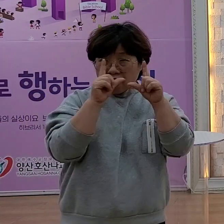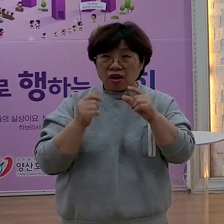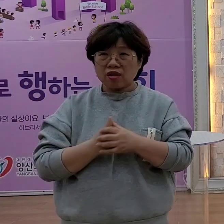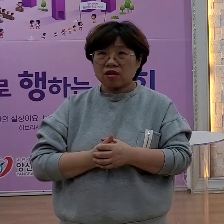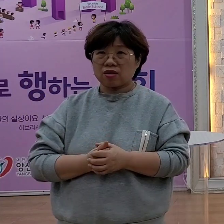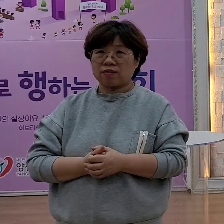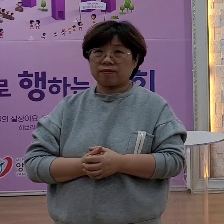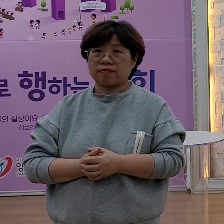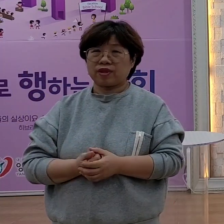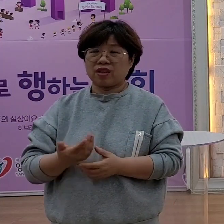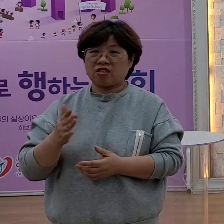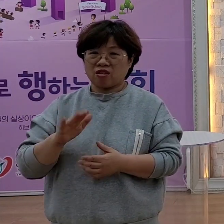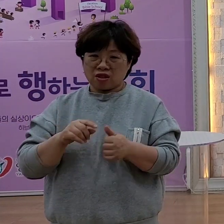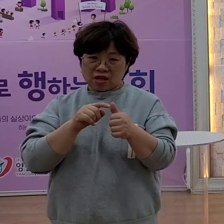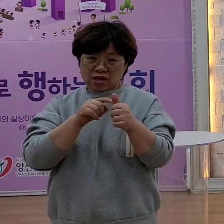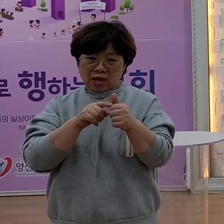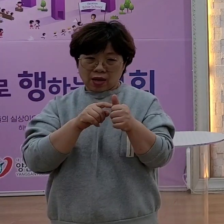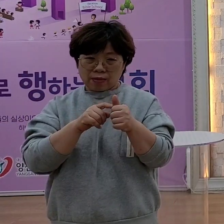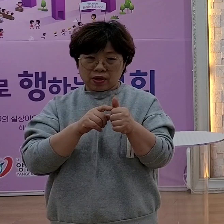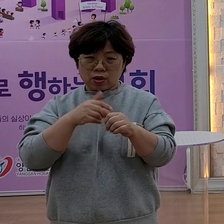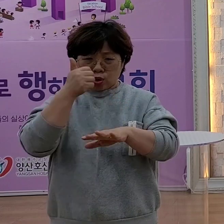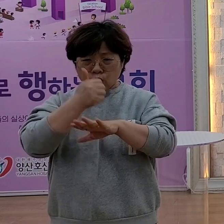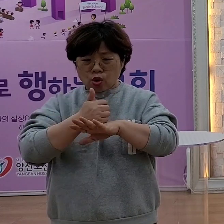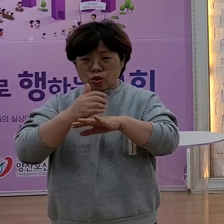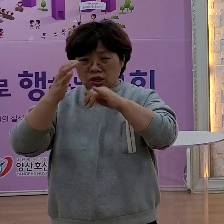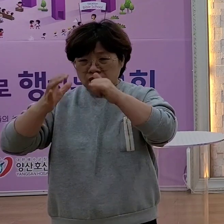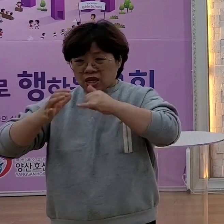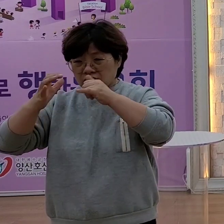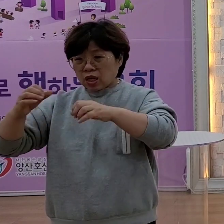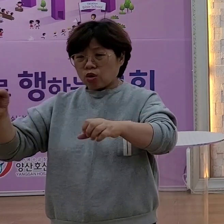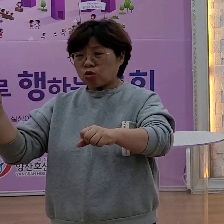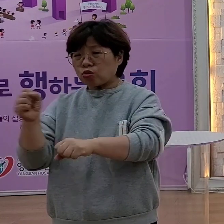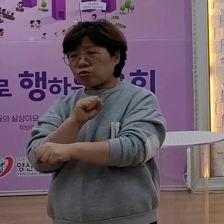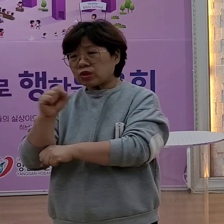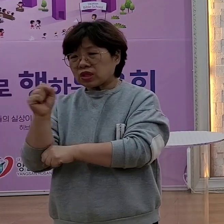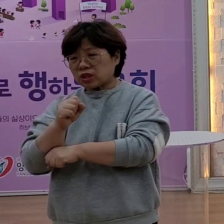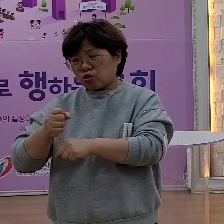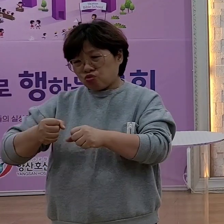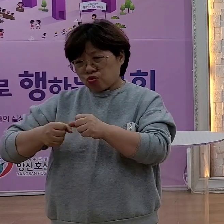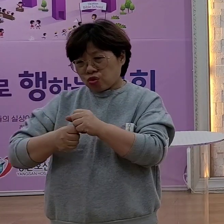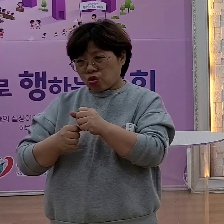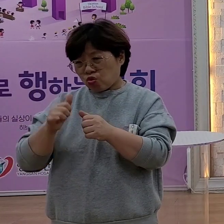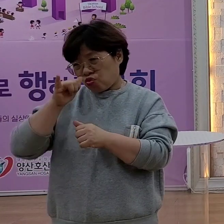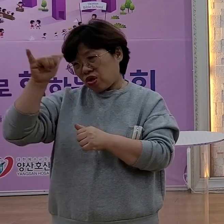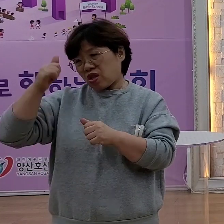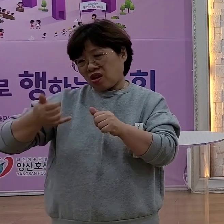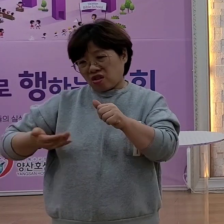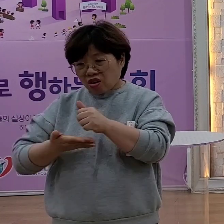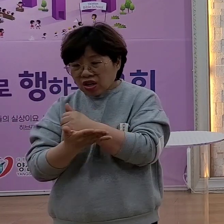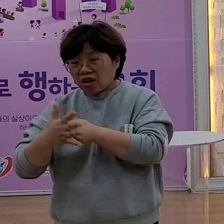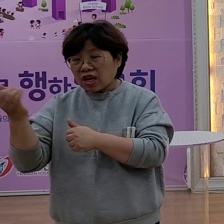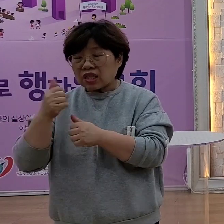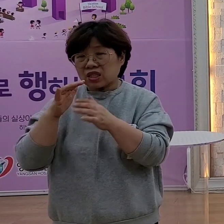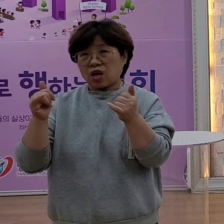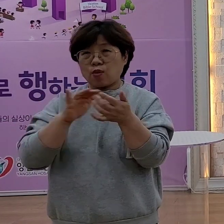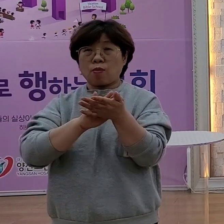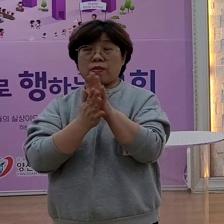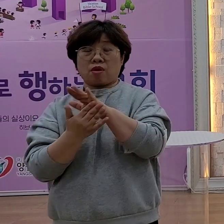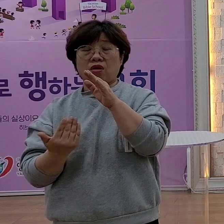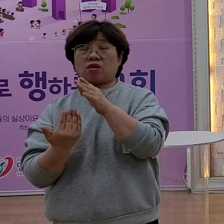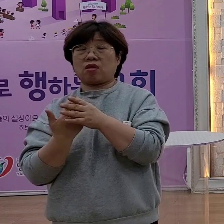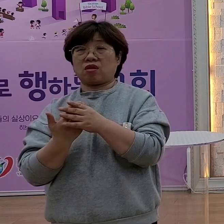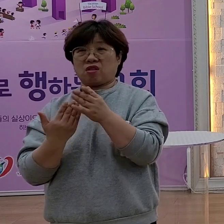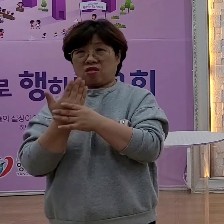잡스는 이 세상을 움직이는 위대한 영향력을 주는 인물이 되어 있지 않습니까? 10년